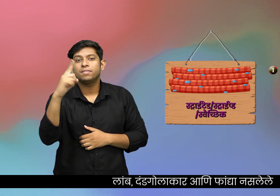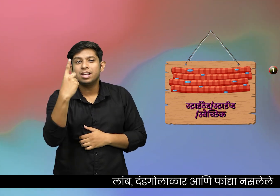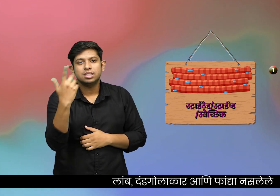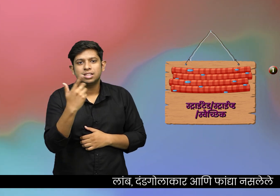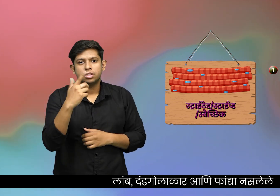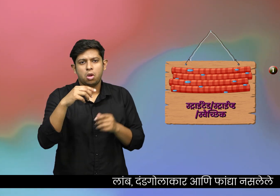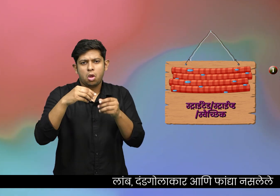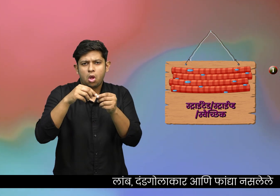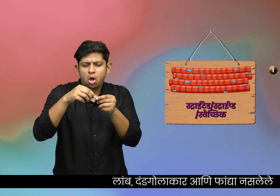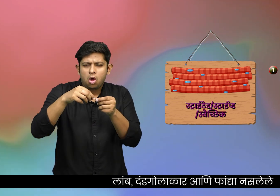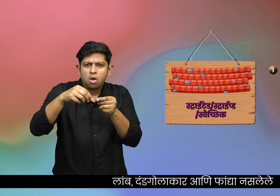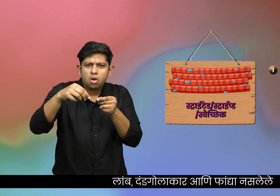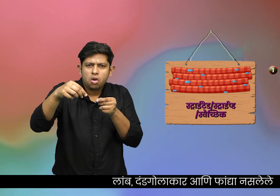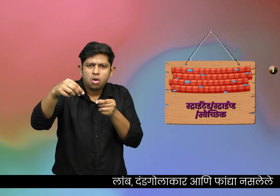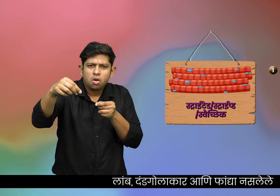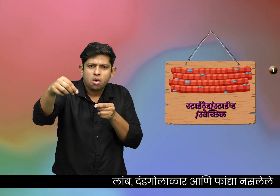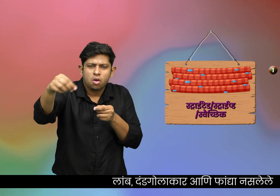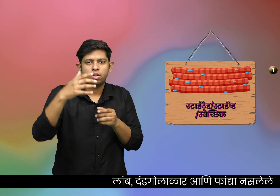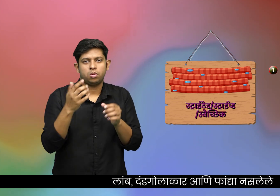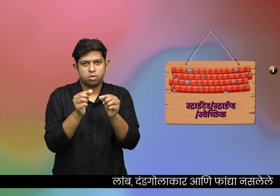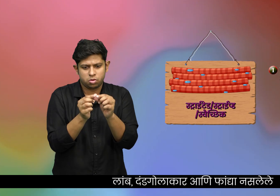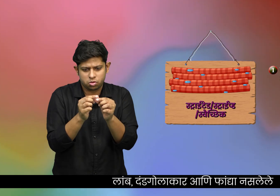लांब, दंडगोलाकार आणि फांद्या नसलेले.